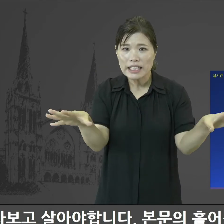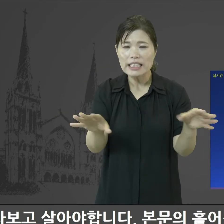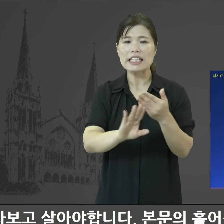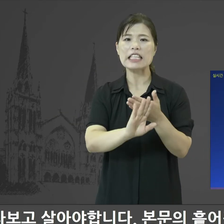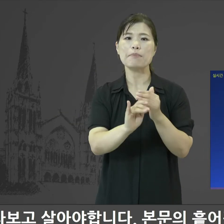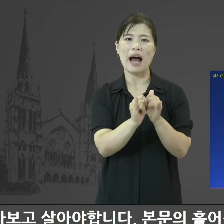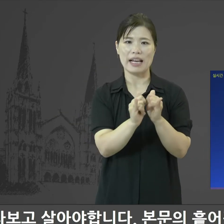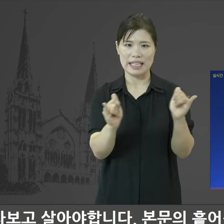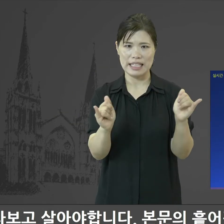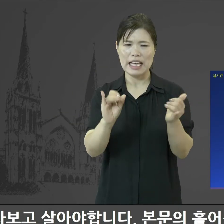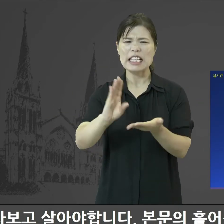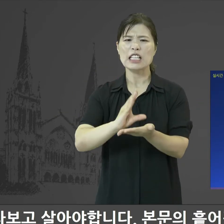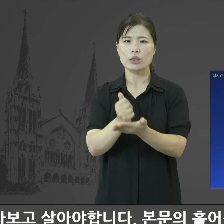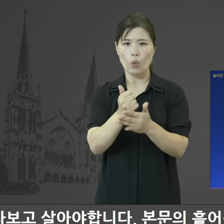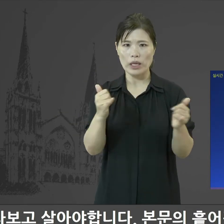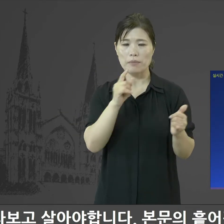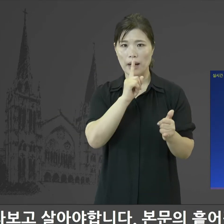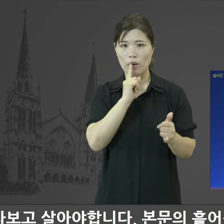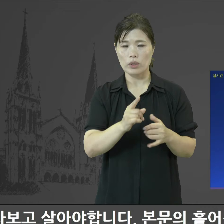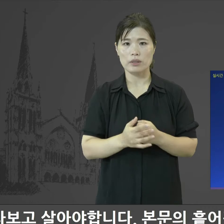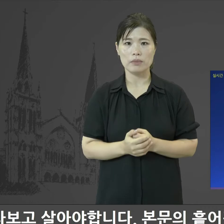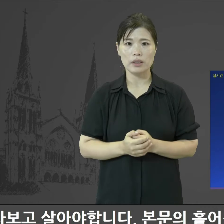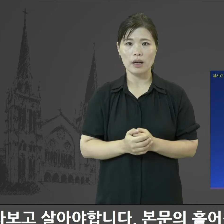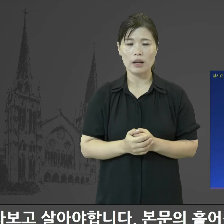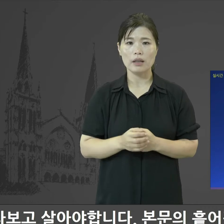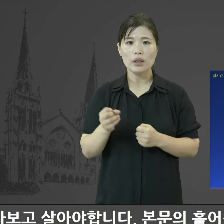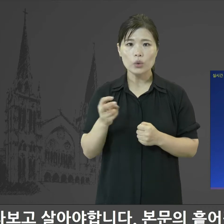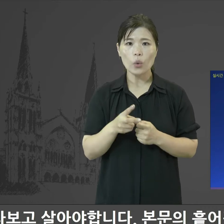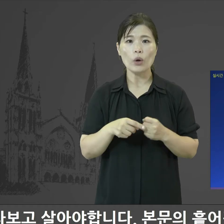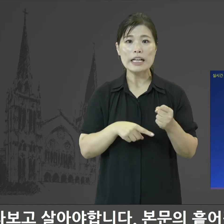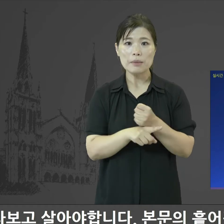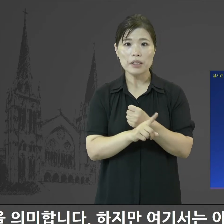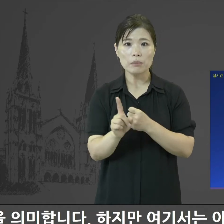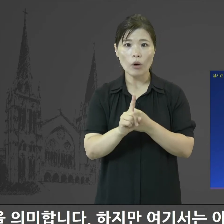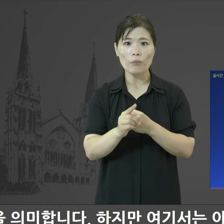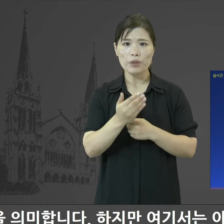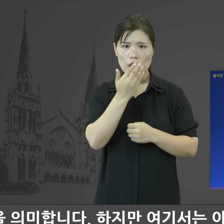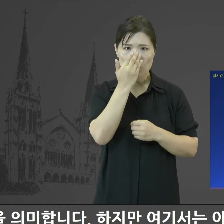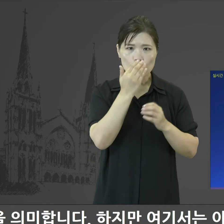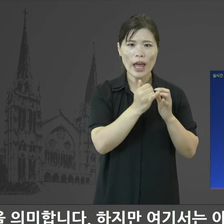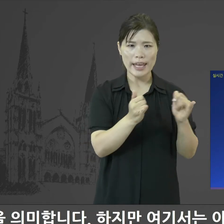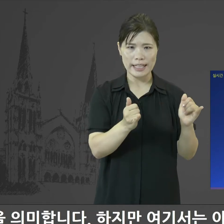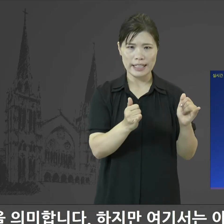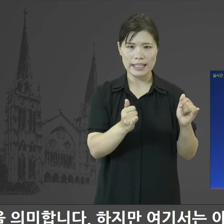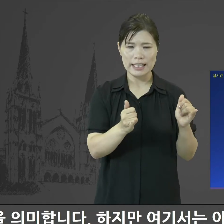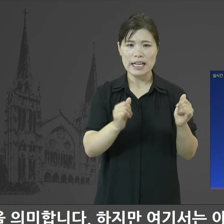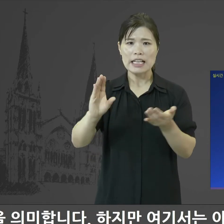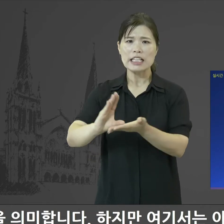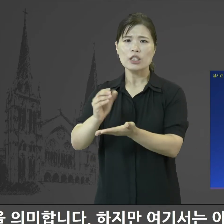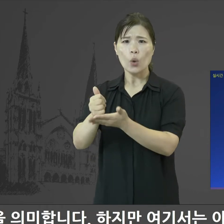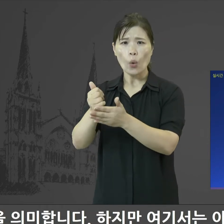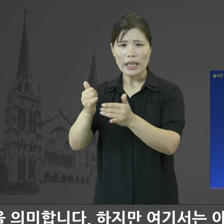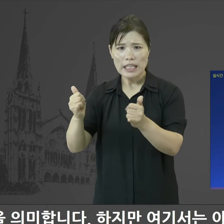설명하는 표현입니다. 그리고 또 넓은 의미에서 유대인과 이방인을 초월한 모든 그리스도인들에게 보내는